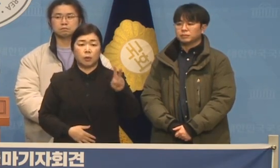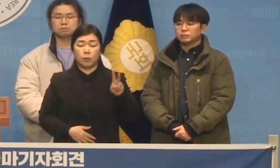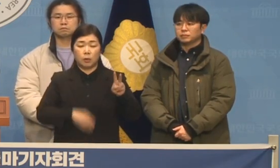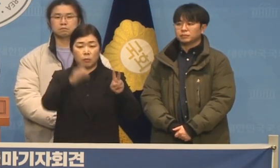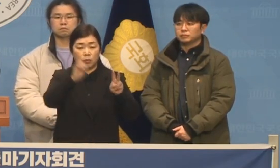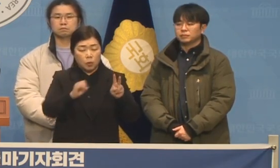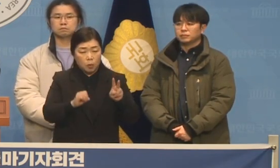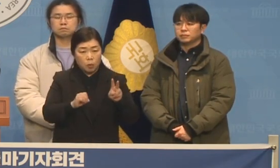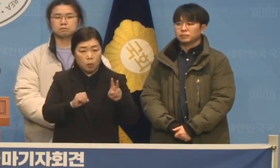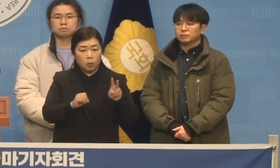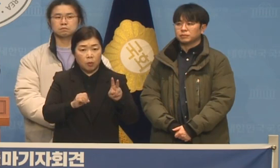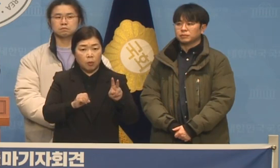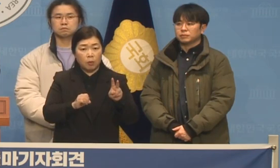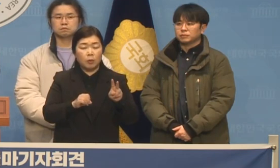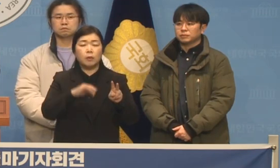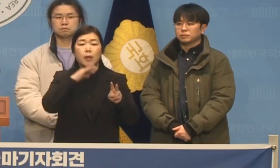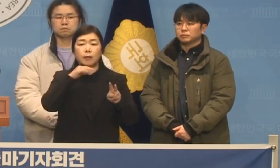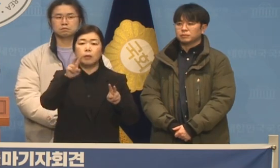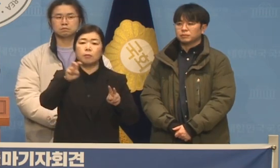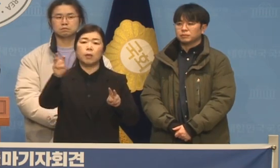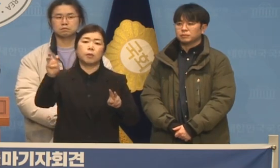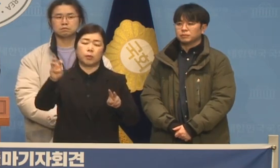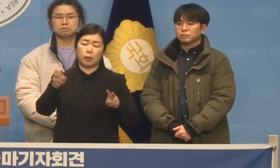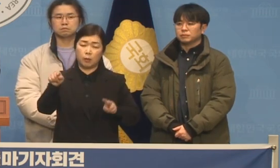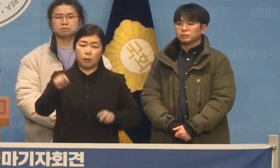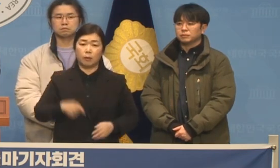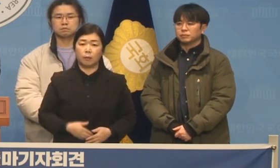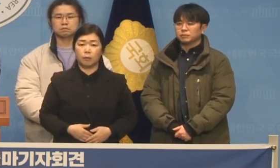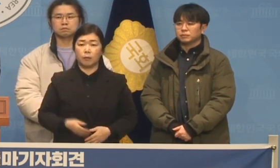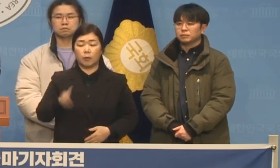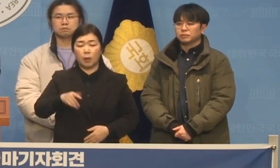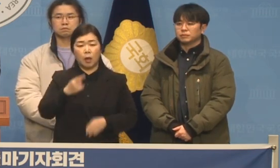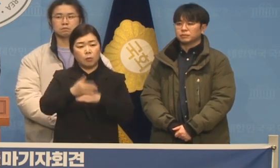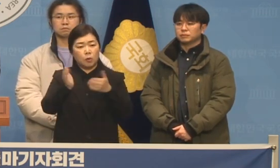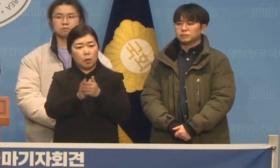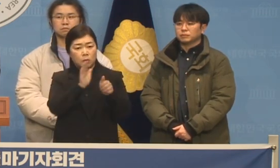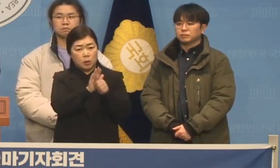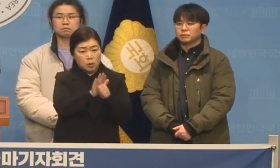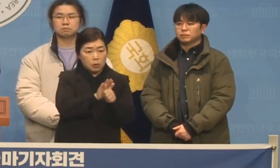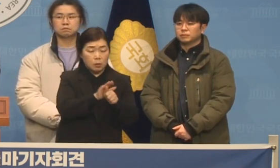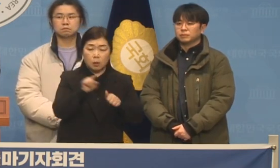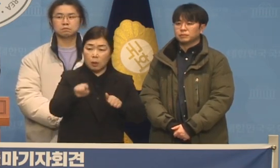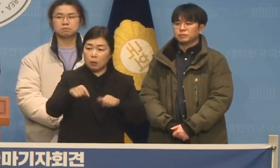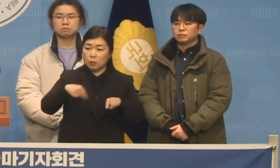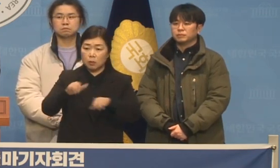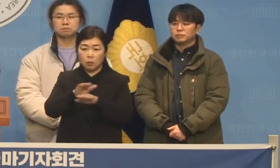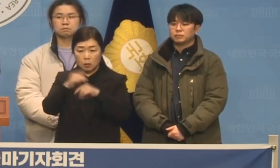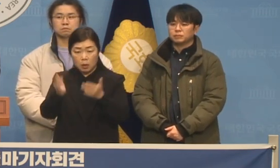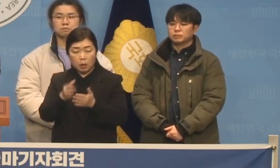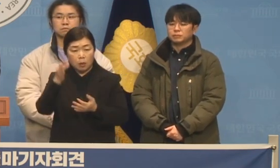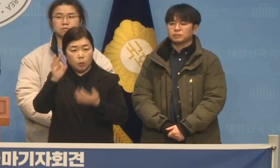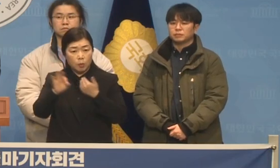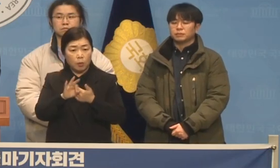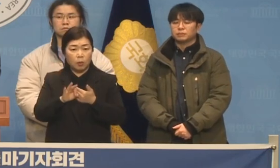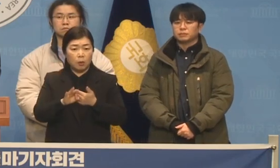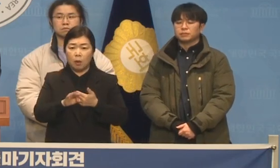2030입니다. 하지만 안타깝게도 이들의 민주당 지지율은 다른 정당에 비해 별로 높지